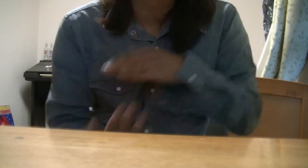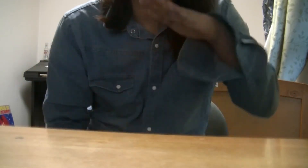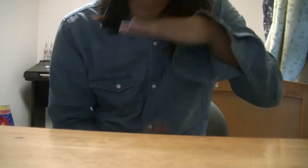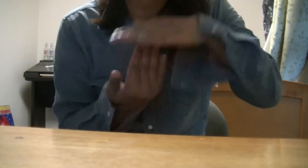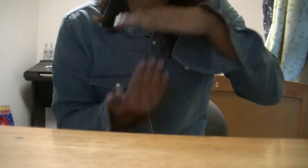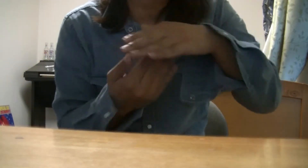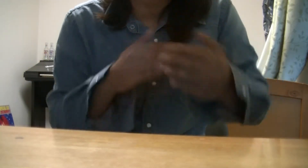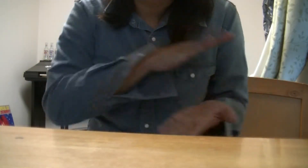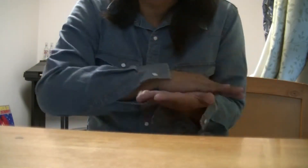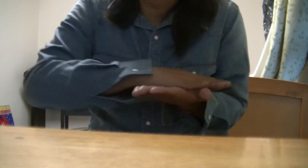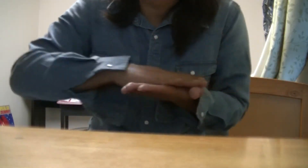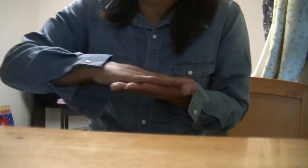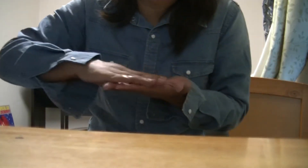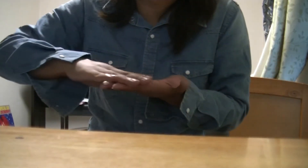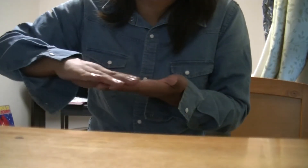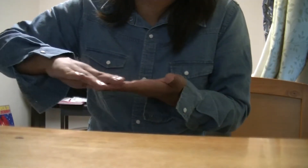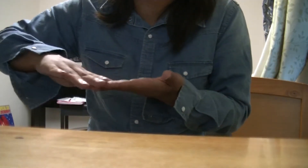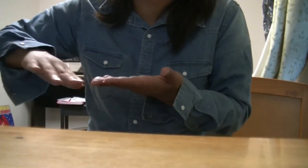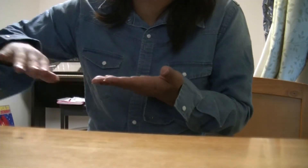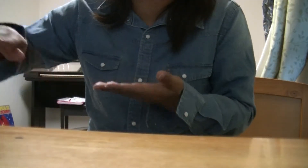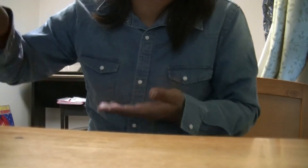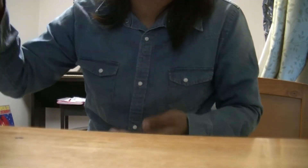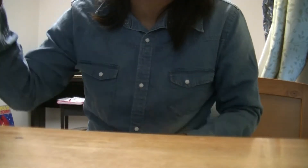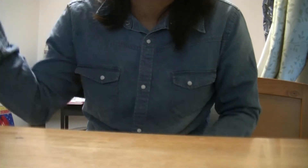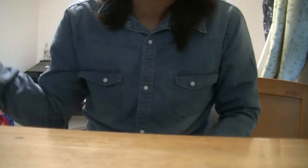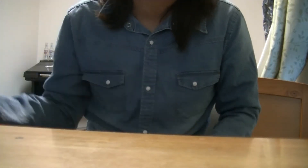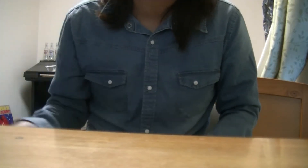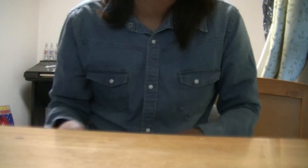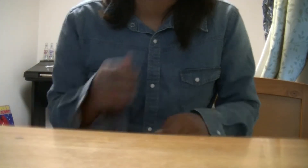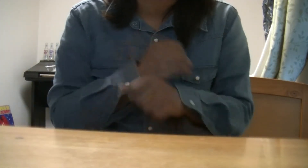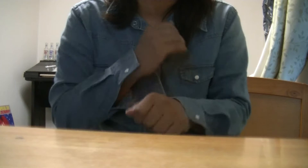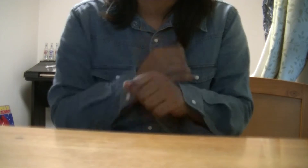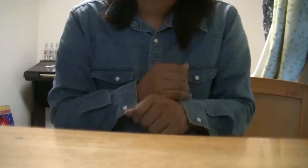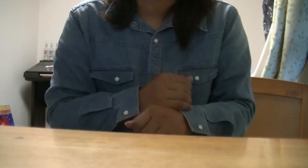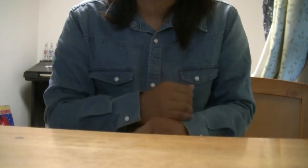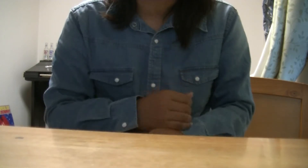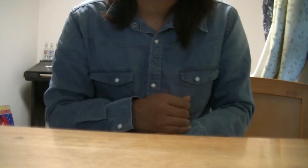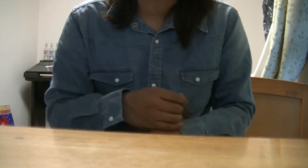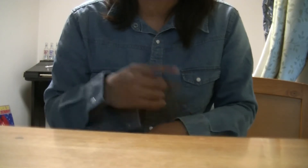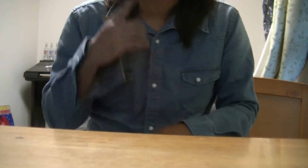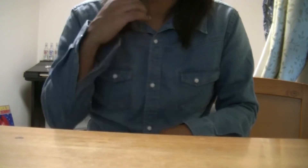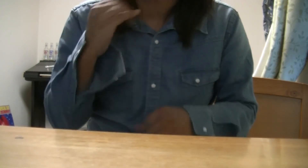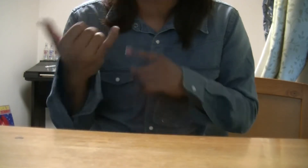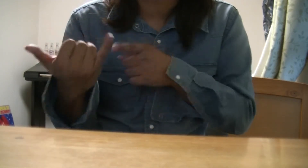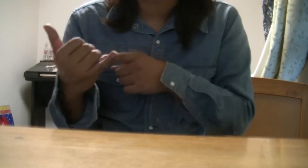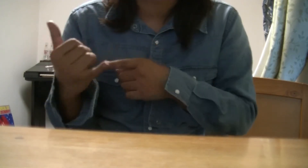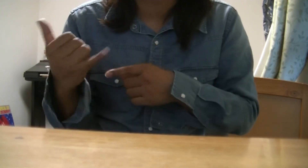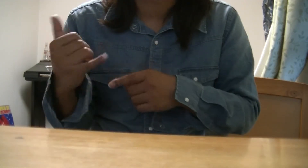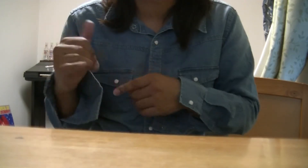晴らしいです。最も効果的なのはお父さんとお母さんに手を合わせることです。そうですね、